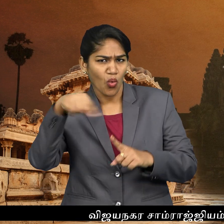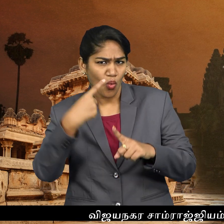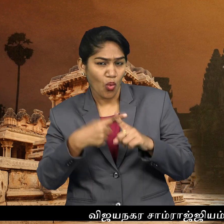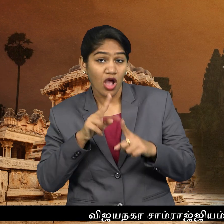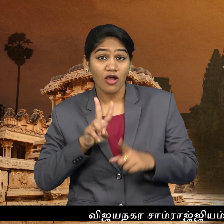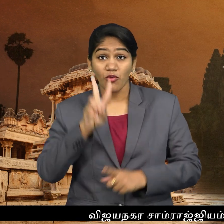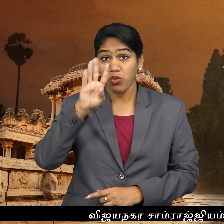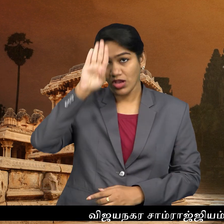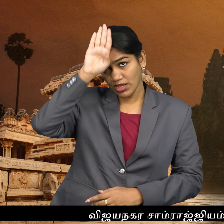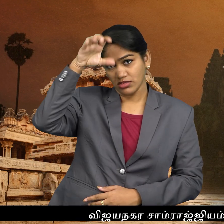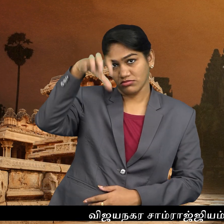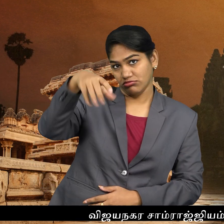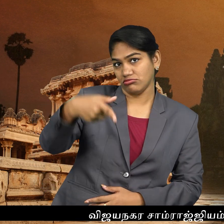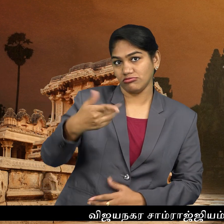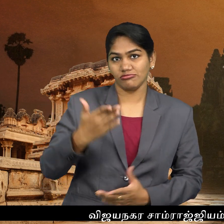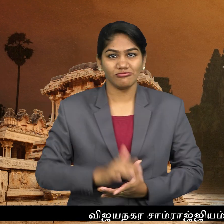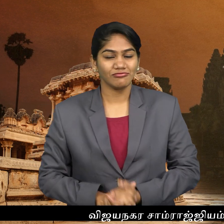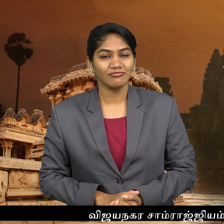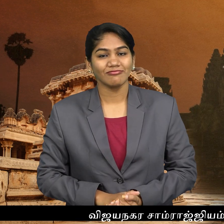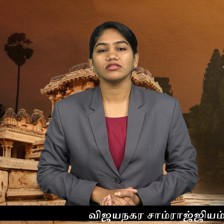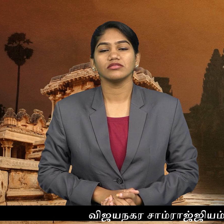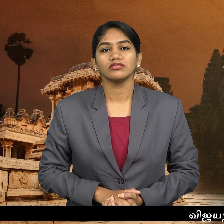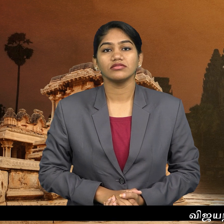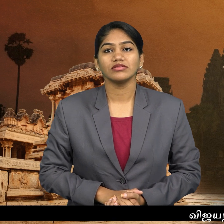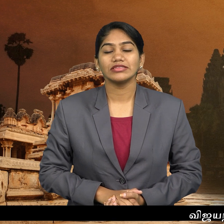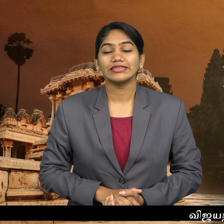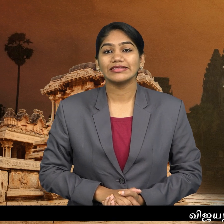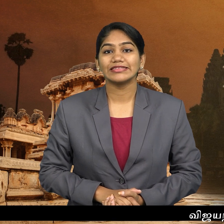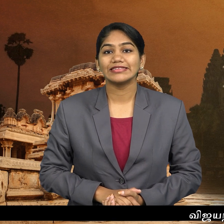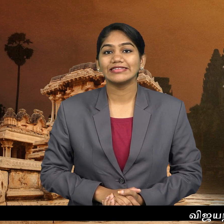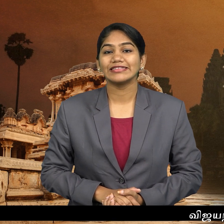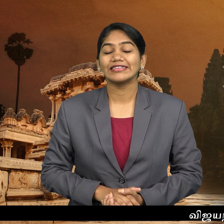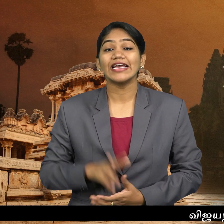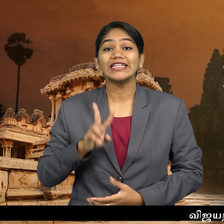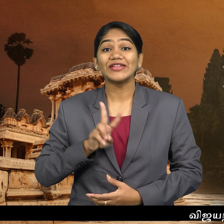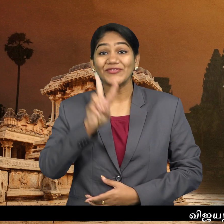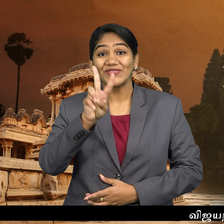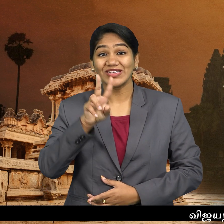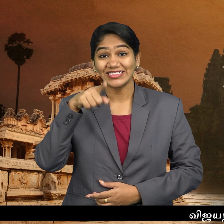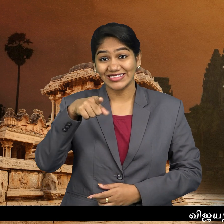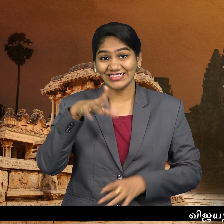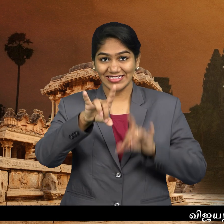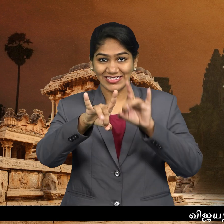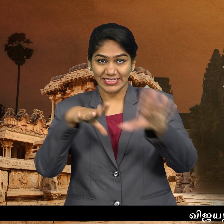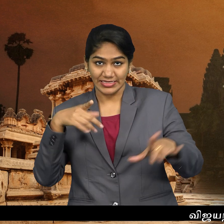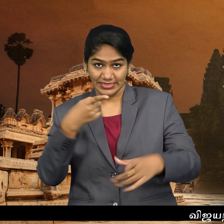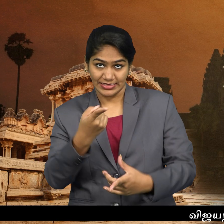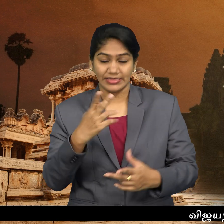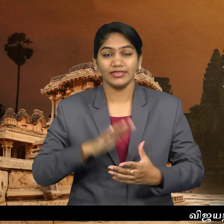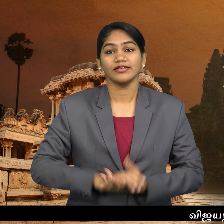விஜயநகர சாம்ராஜ்யம் பற்றி தெரிந்து கொள்வோம். விஜயநகர நகரம்.